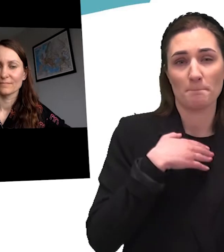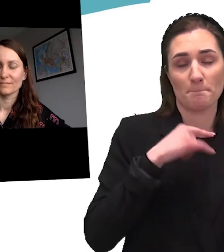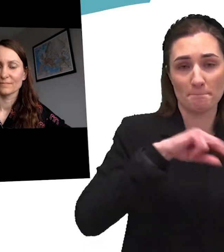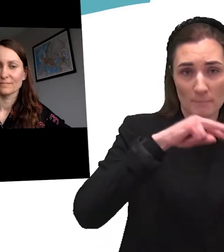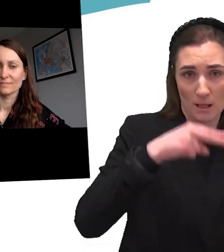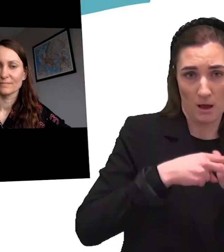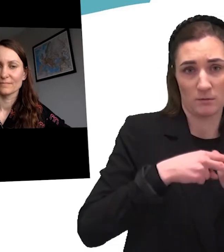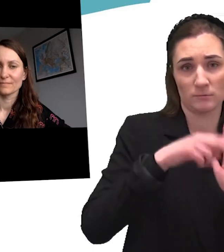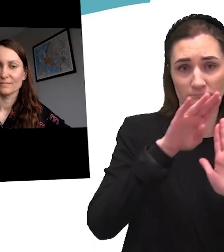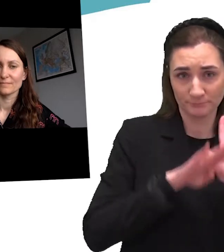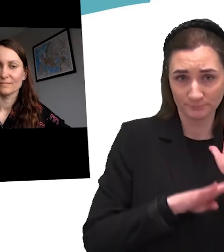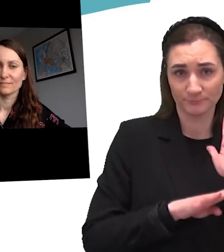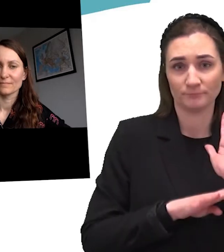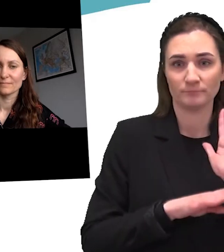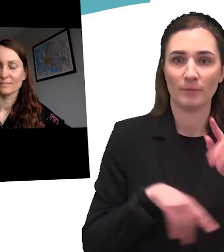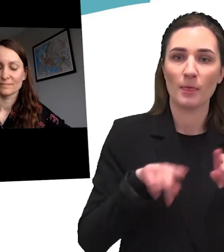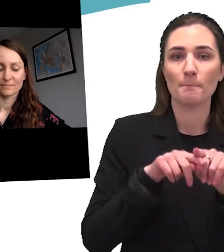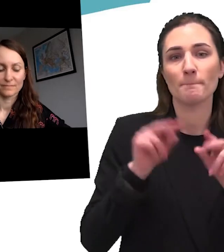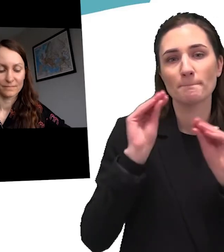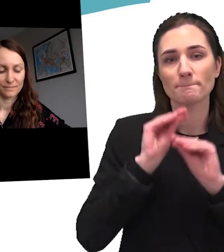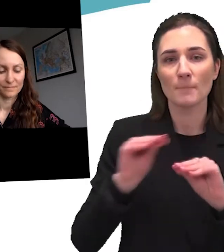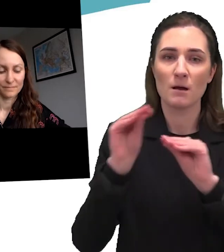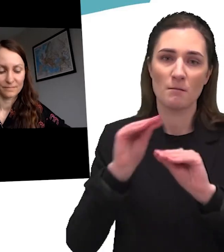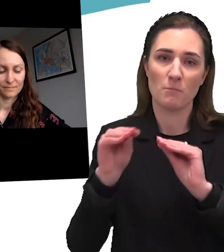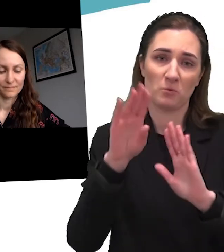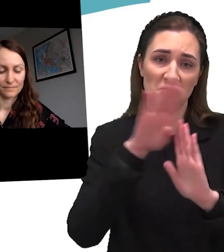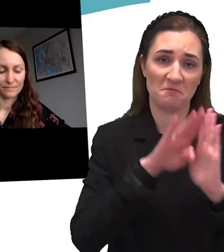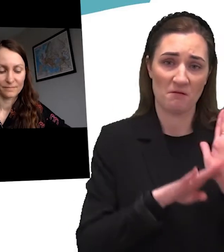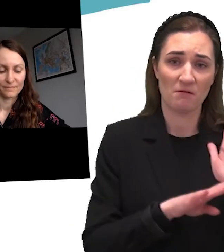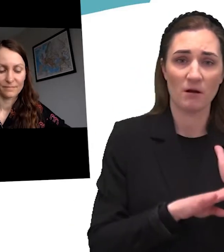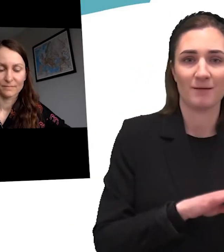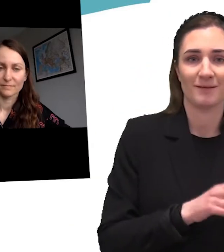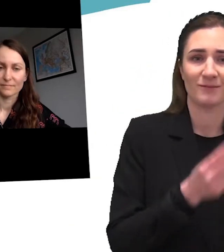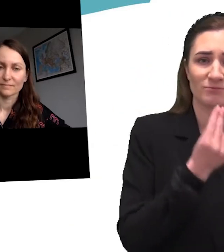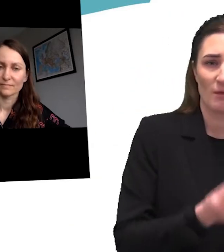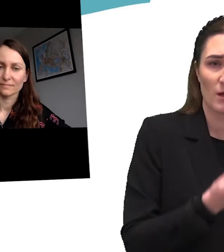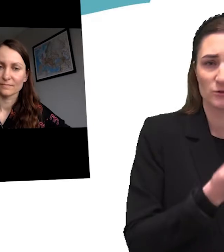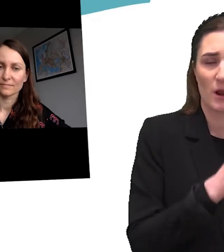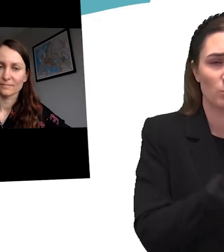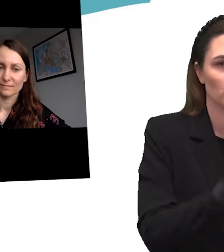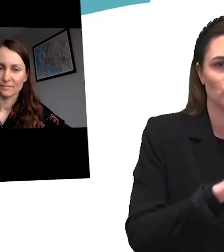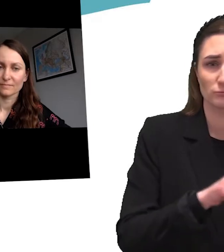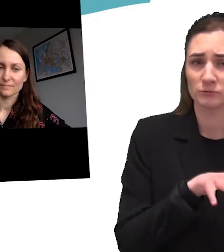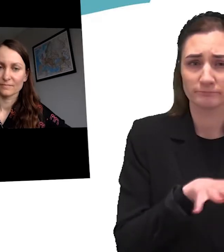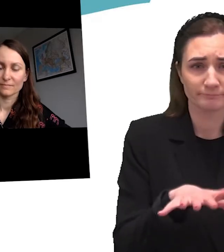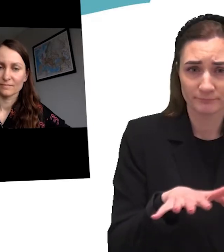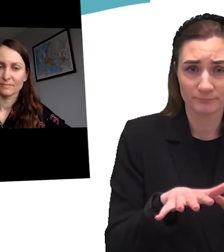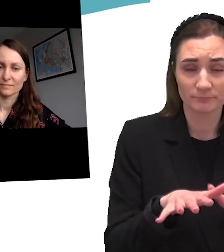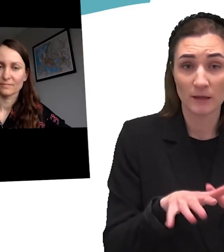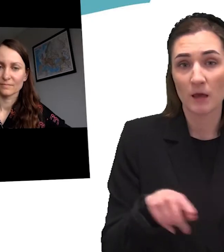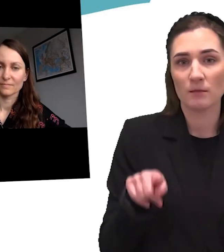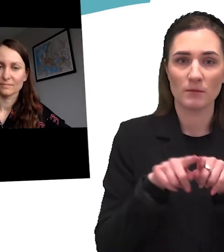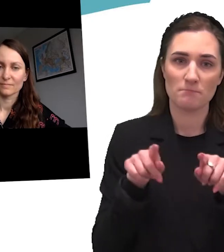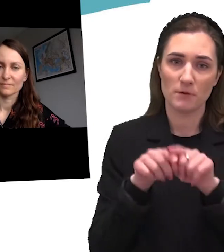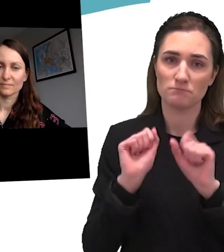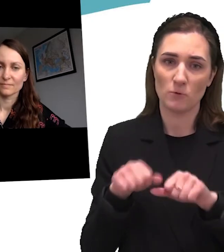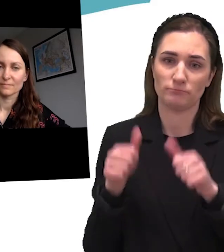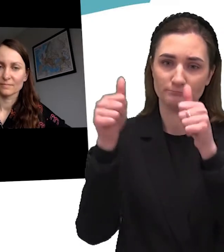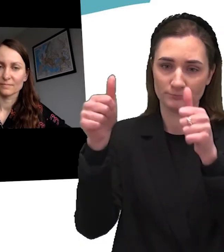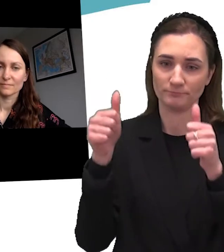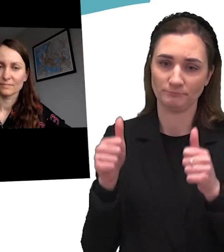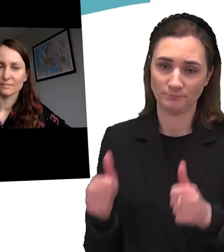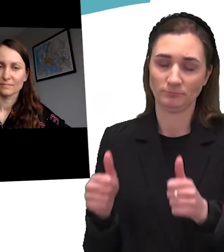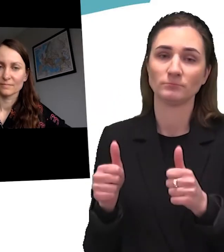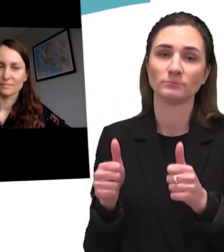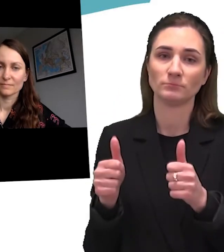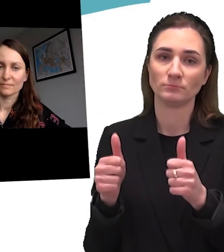minėjau, planas labai svarbu. Ir kaip pamokų tvarkaraštis, tarkim, yra, ar ten darželio veiklos, taip ir